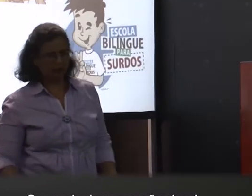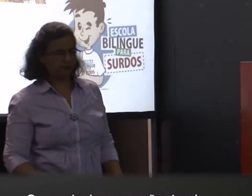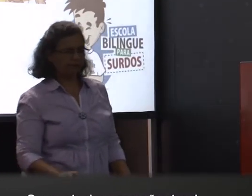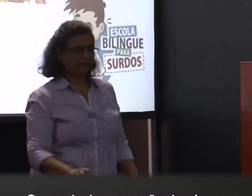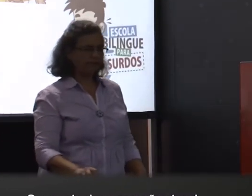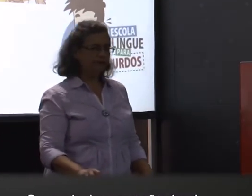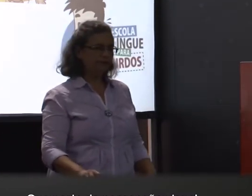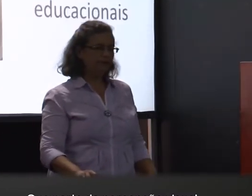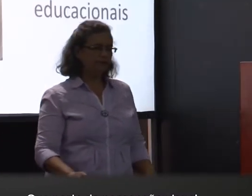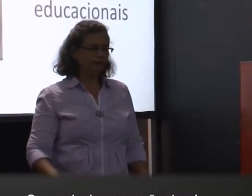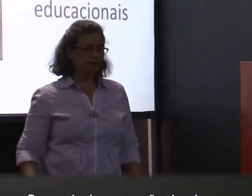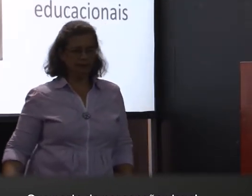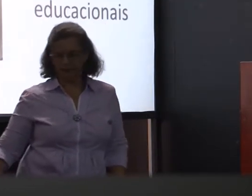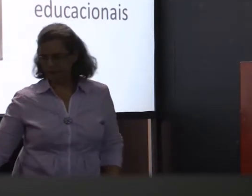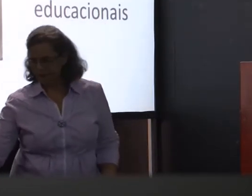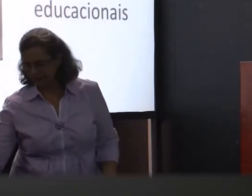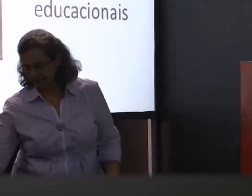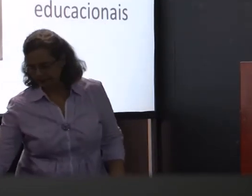percepção visual.